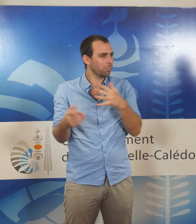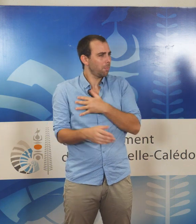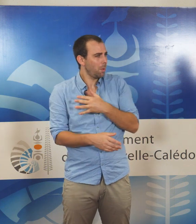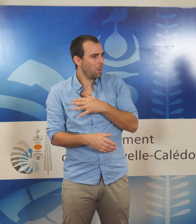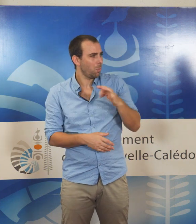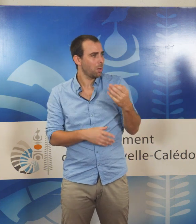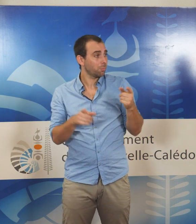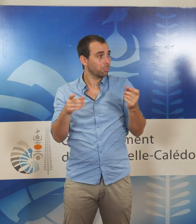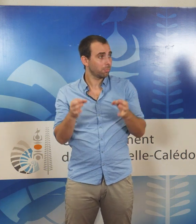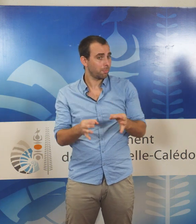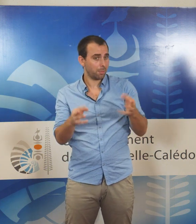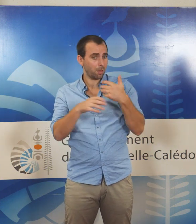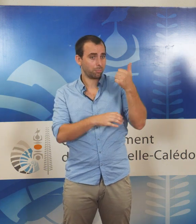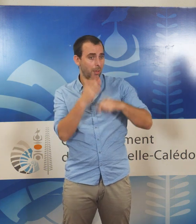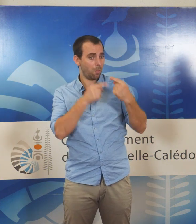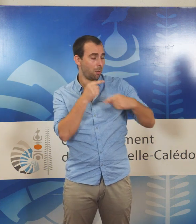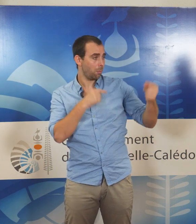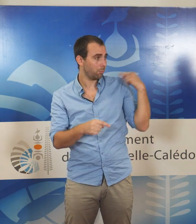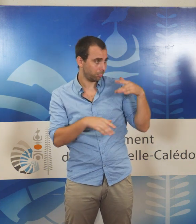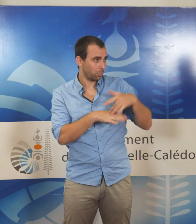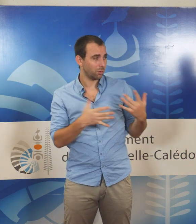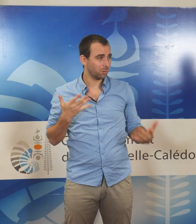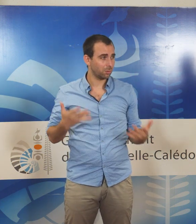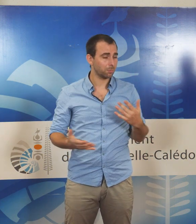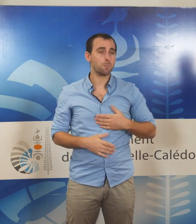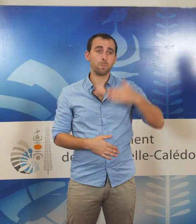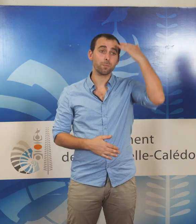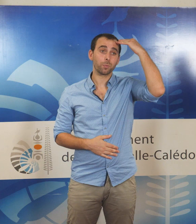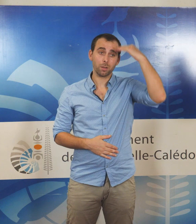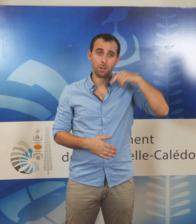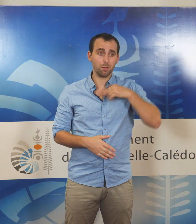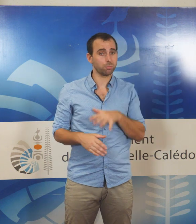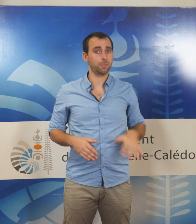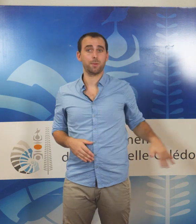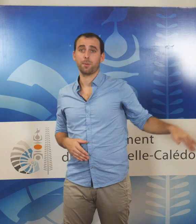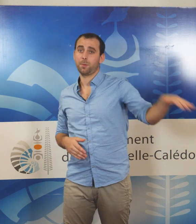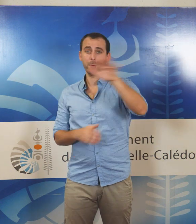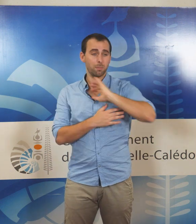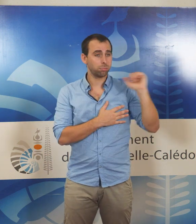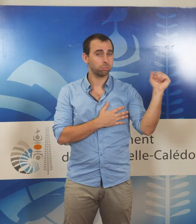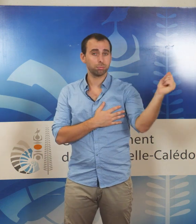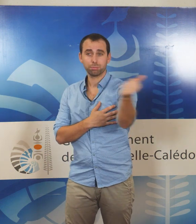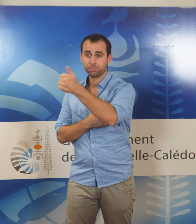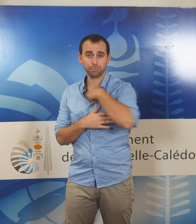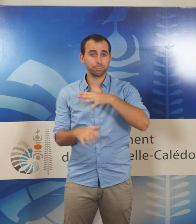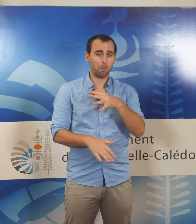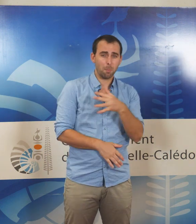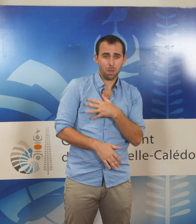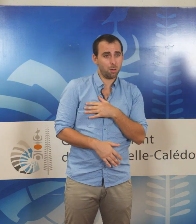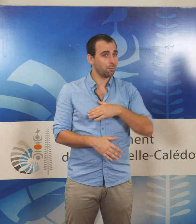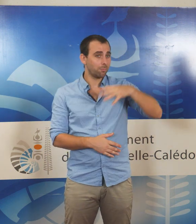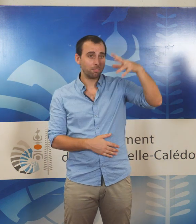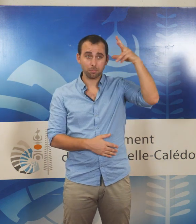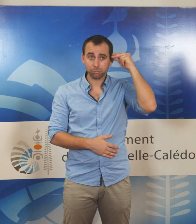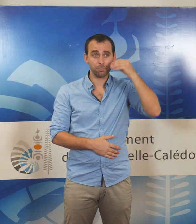il y a un mois à peu près ? Moi, vous savez, j'entends les craintes de chaque Calédonien, pas que sur forcément des aires